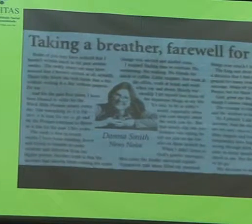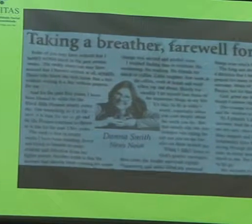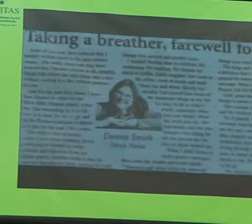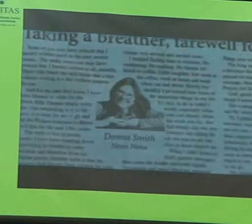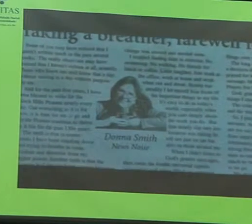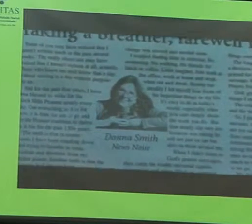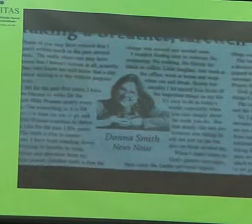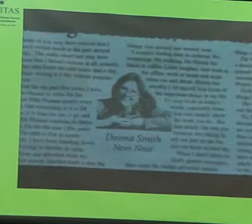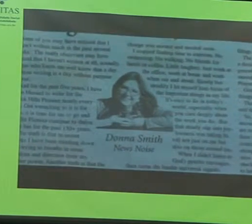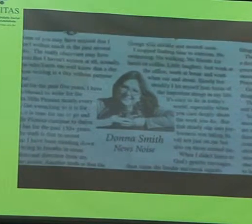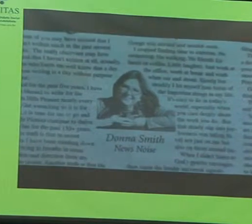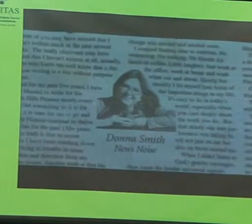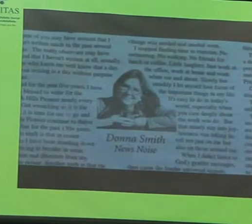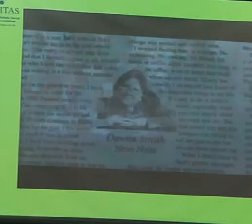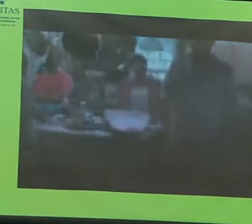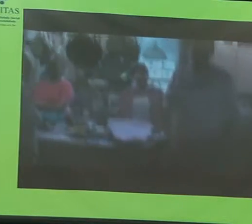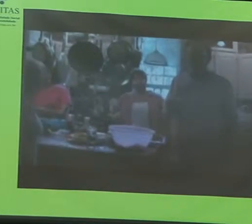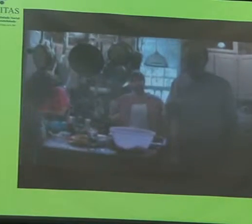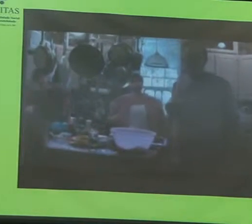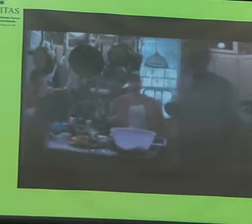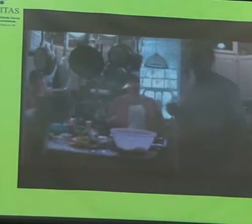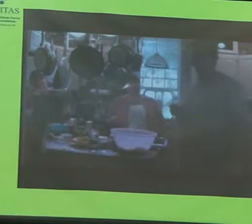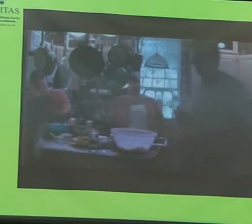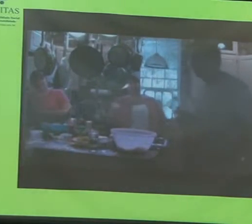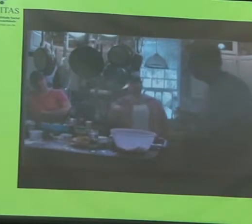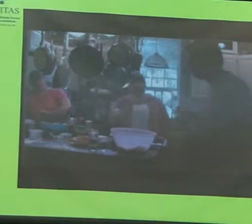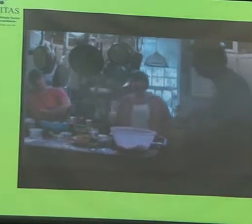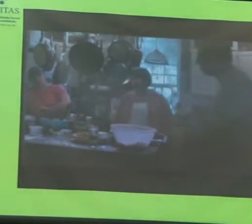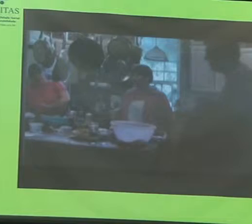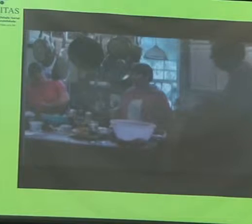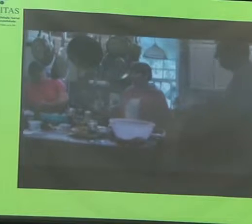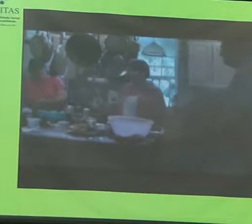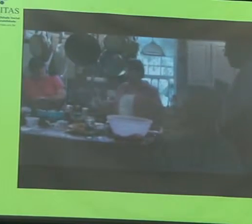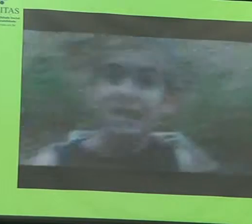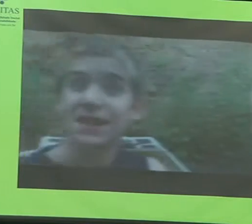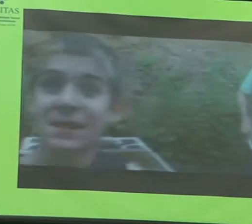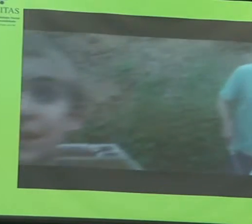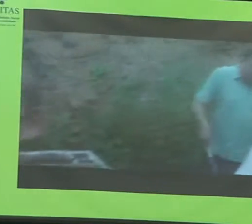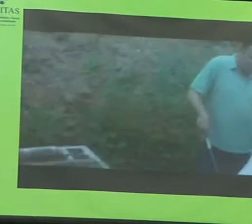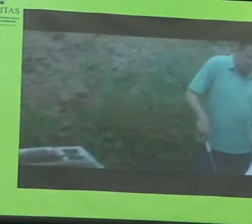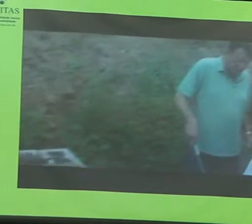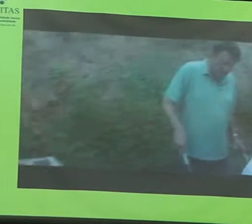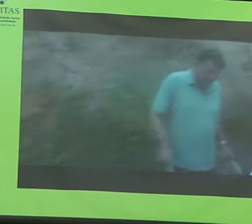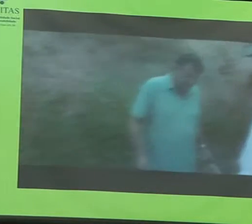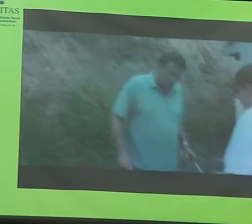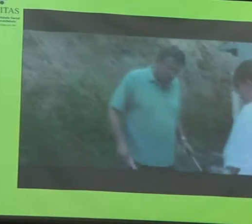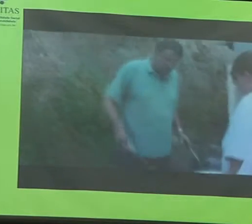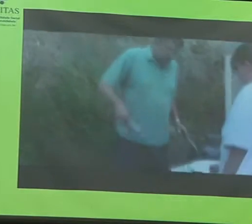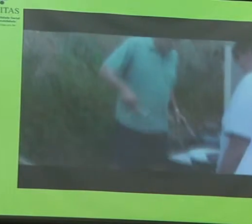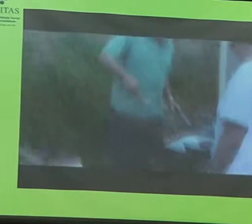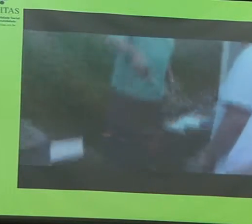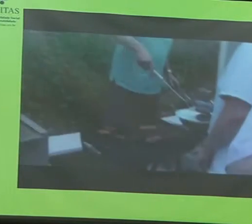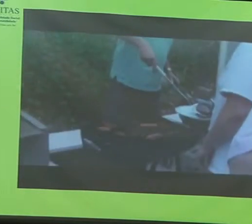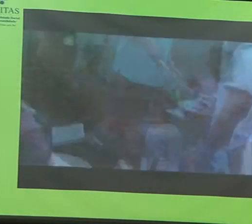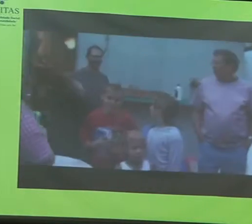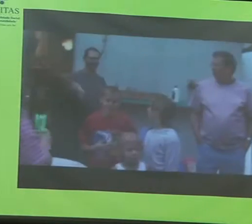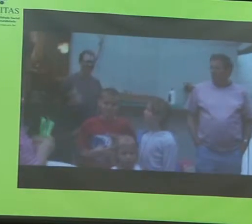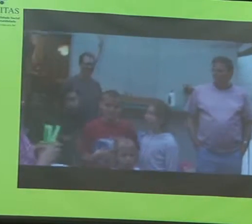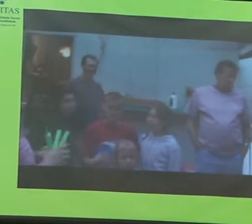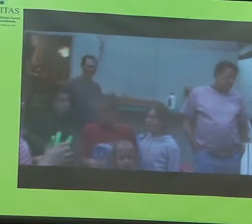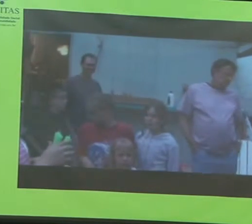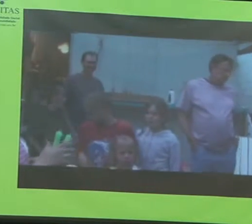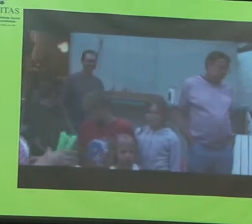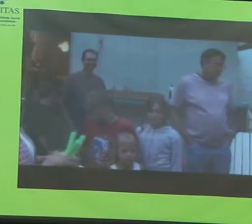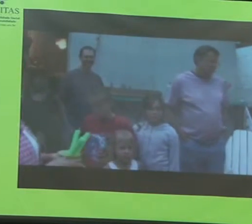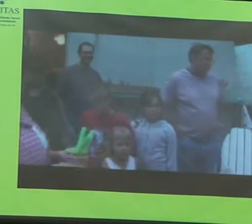Ela escrevia para um jornal. E ele, um operador de máquinas sindicalizado, criaram